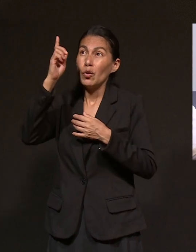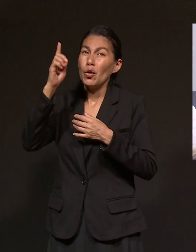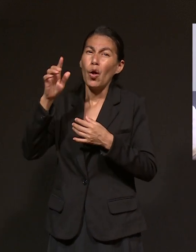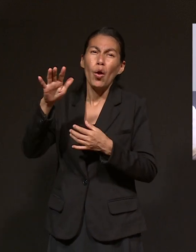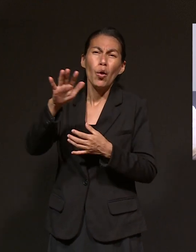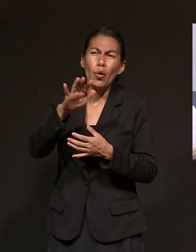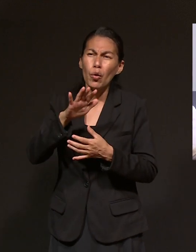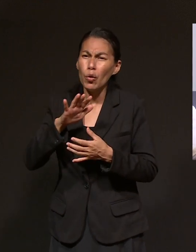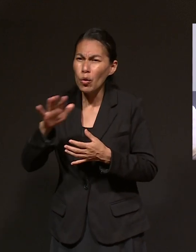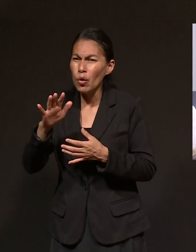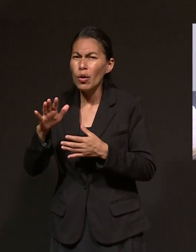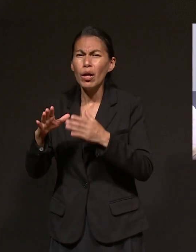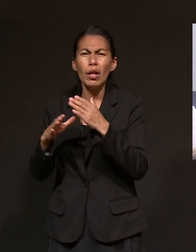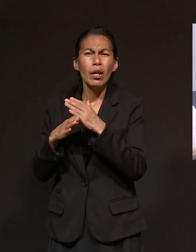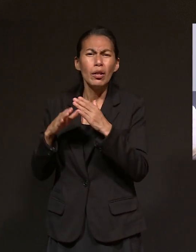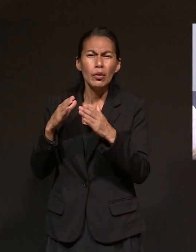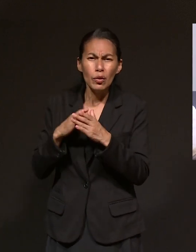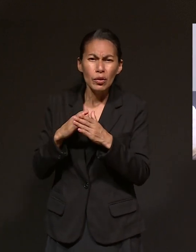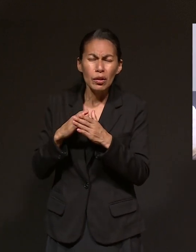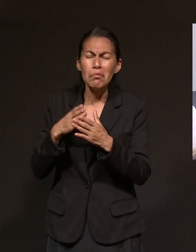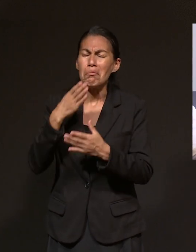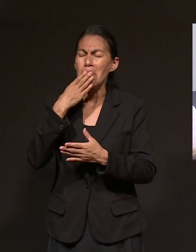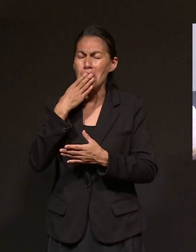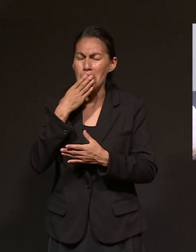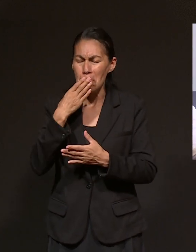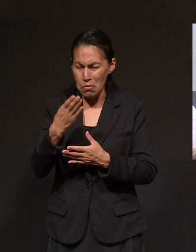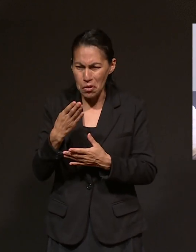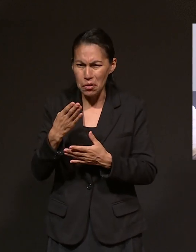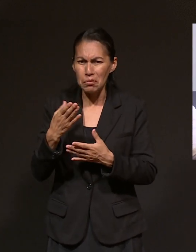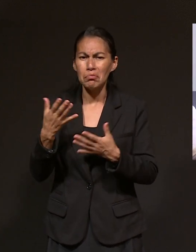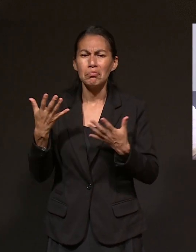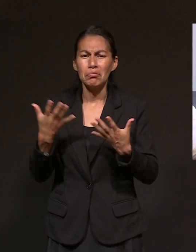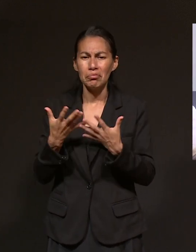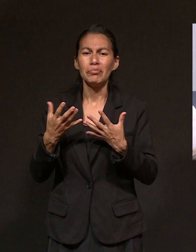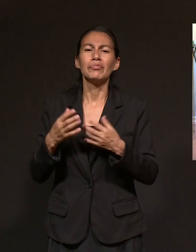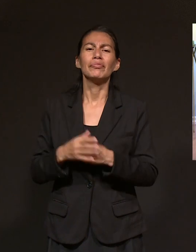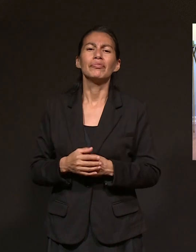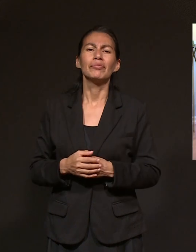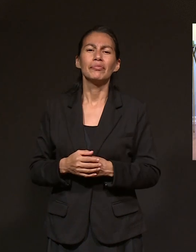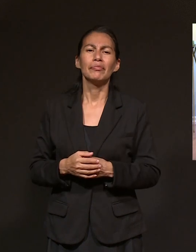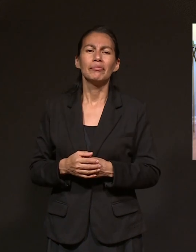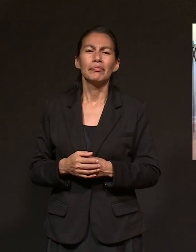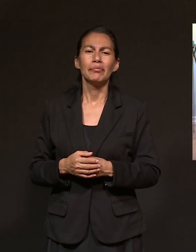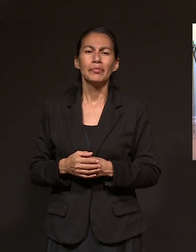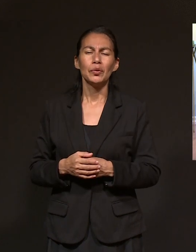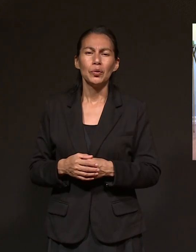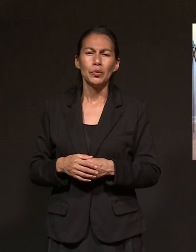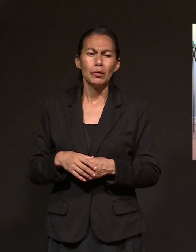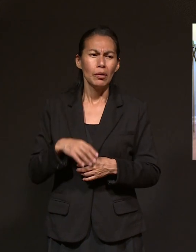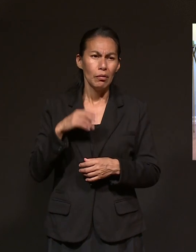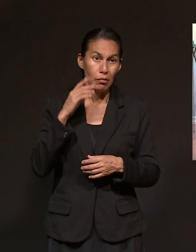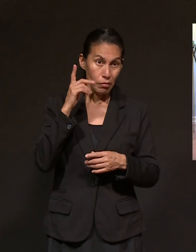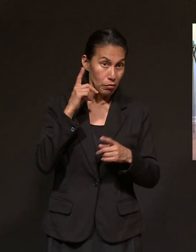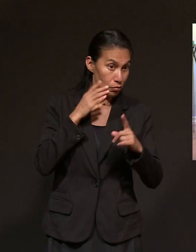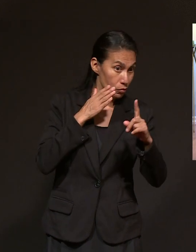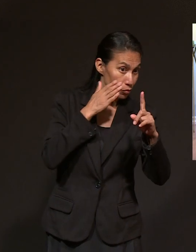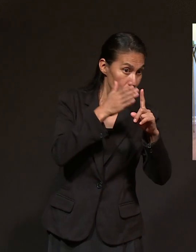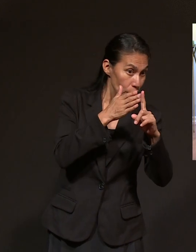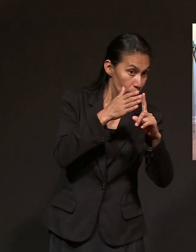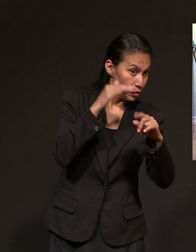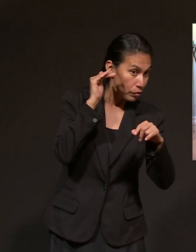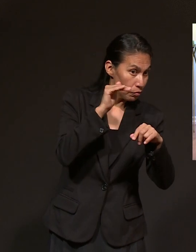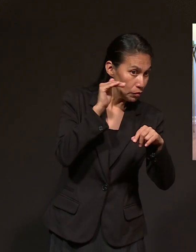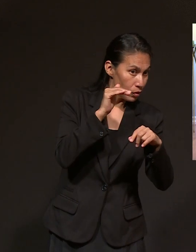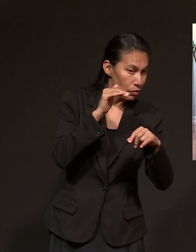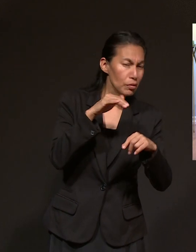todas las cosas les ayudan a bien. A los que conforme a su propósito son llamados.